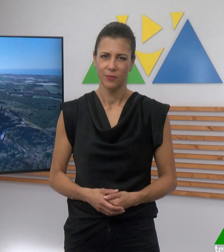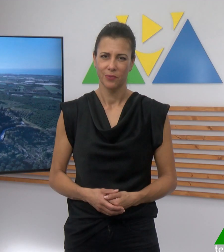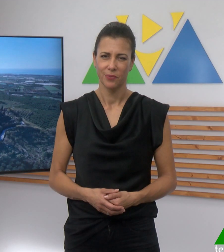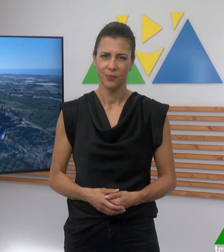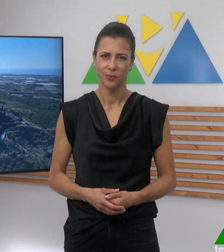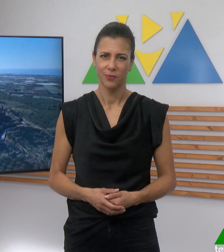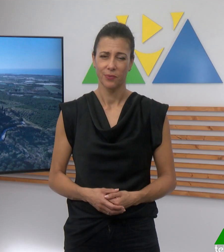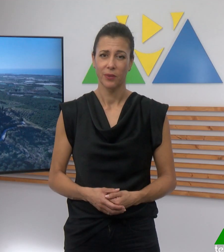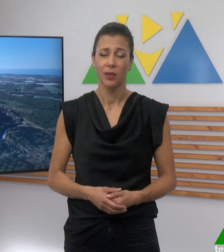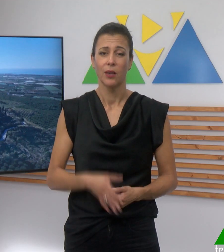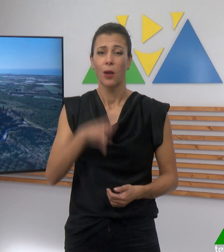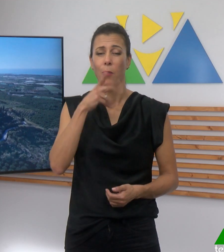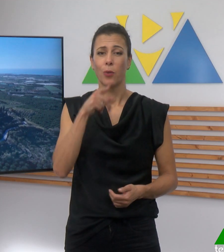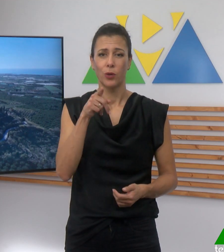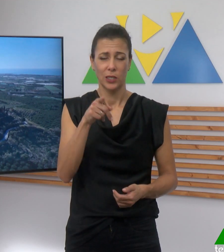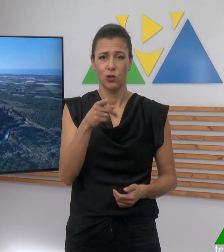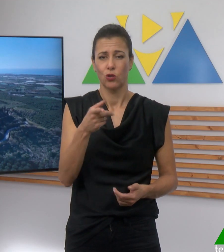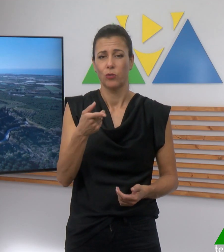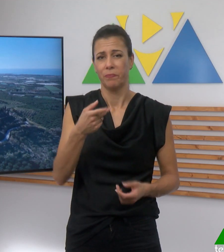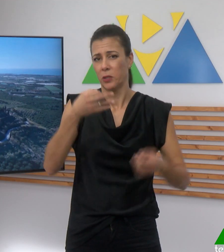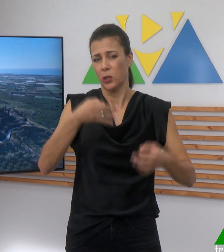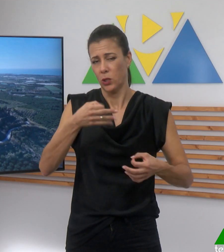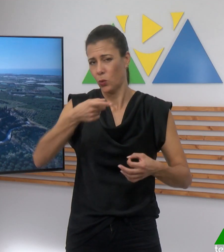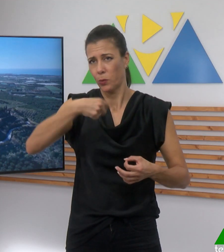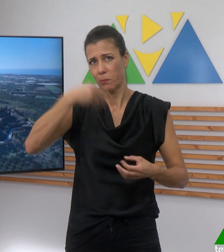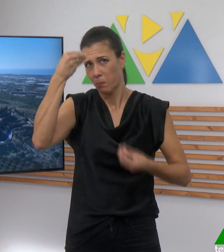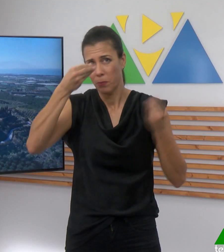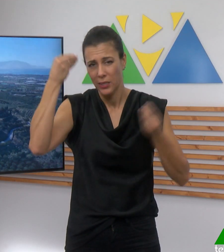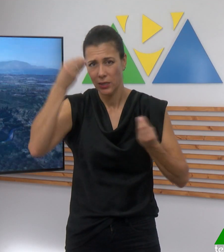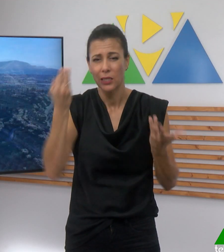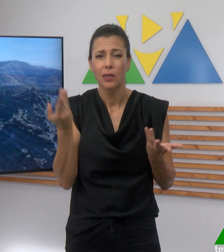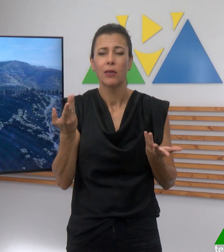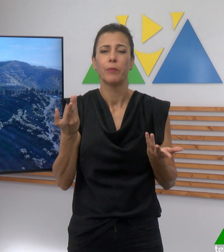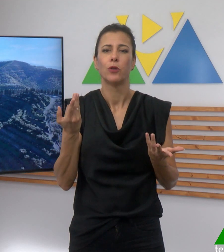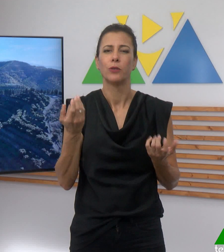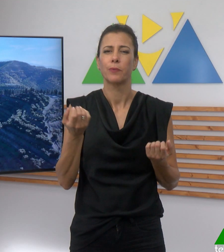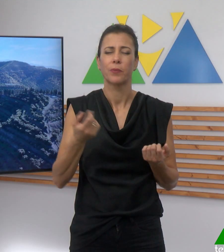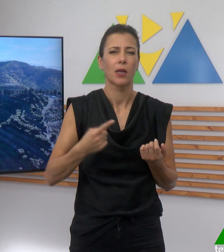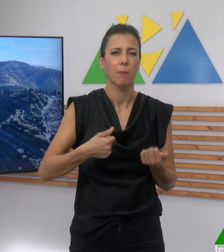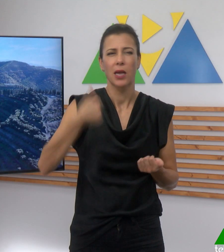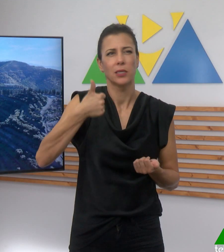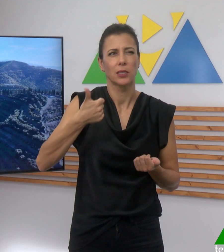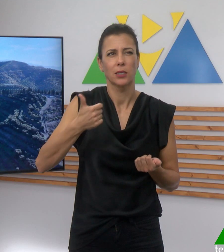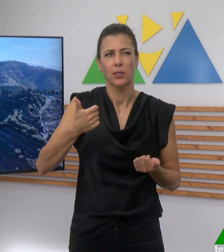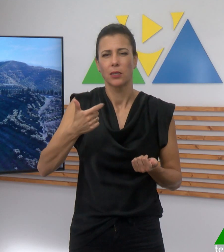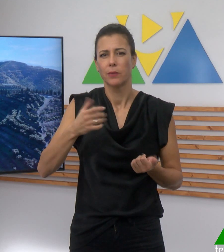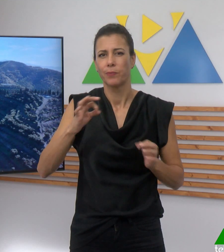y por lo tanto esto nos hace pensar que el auge agrícola de Las Vegas